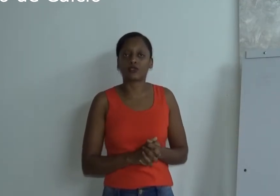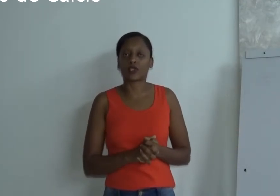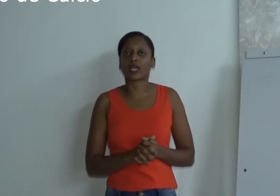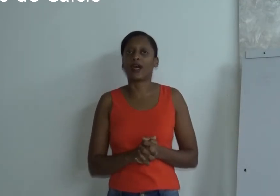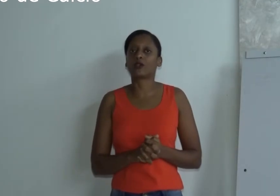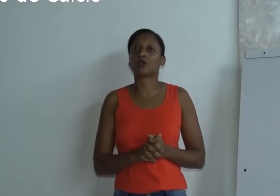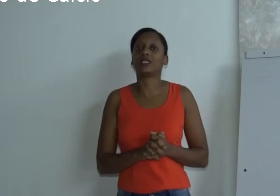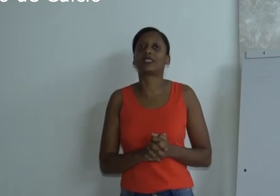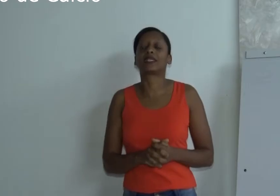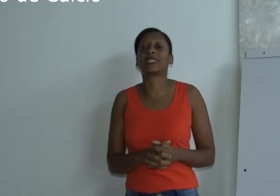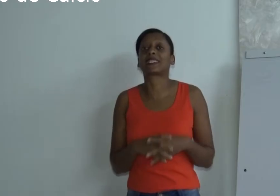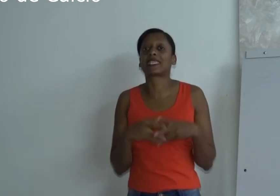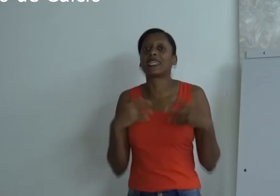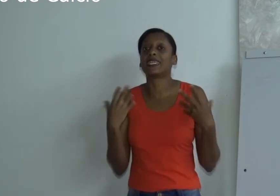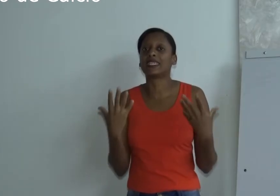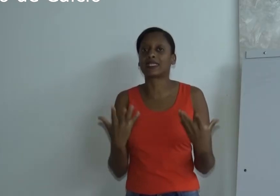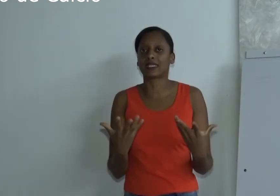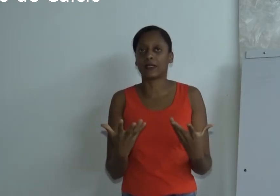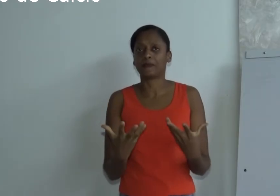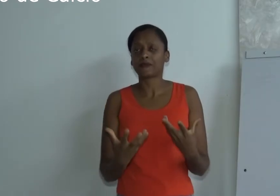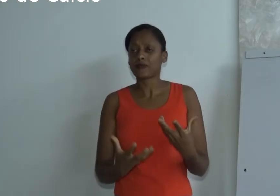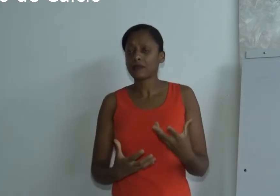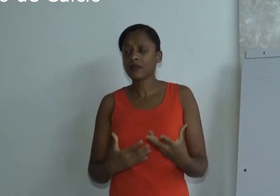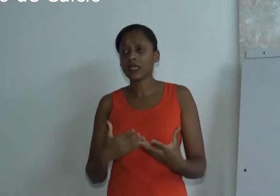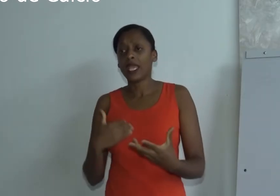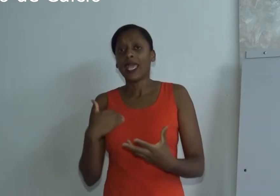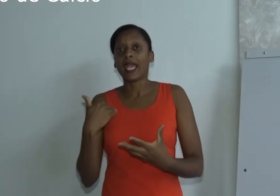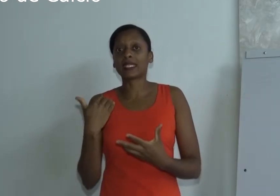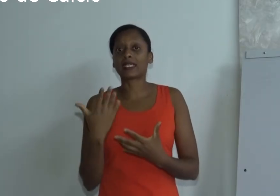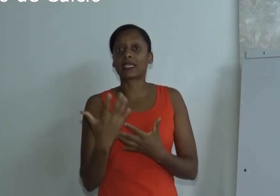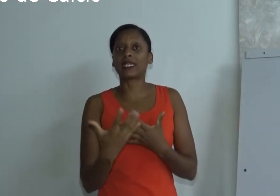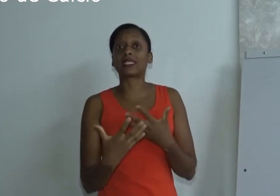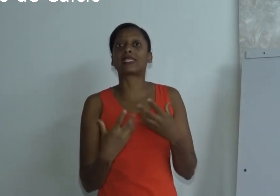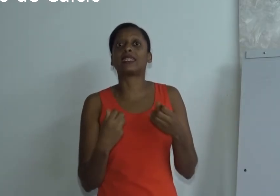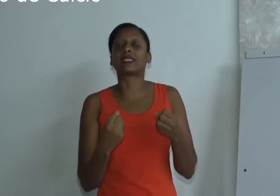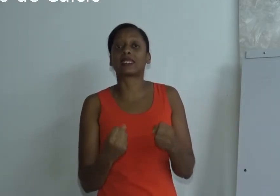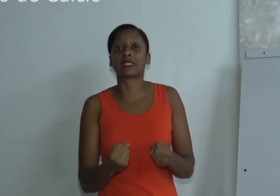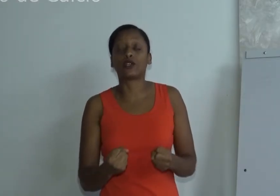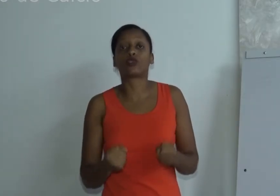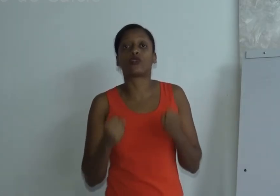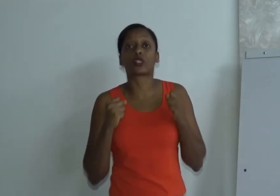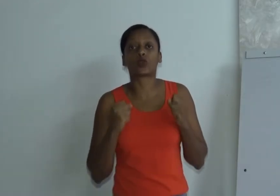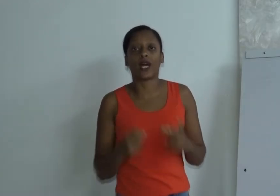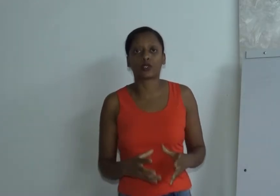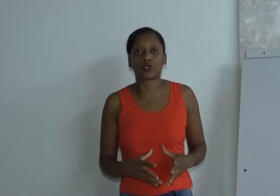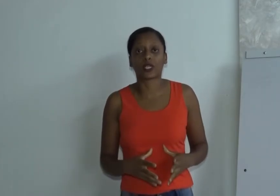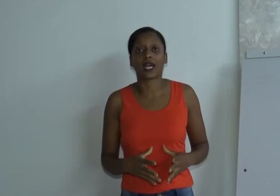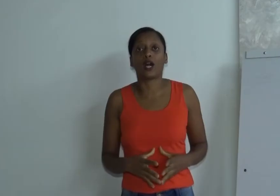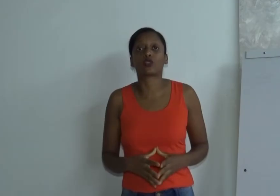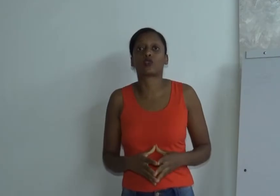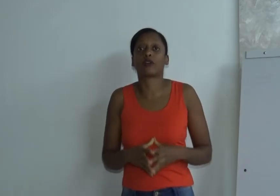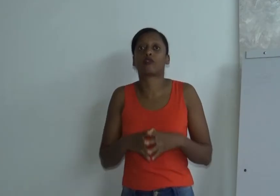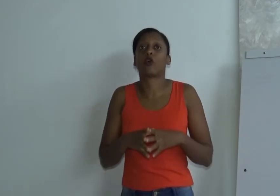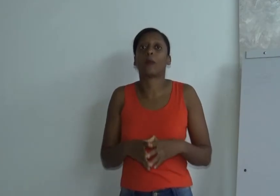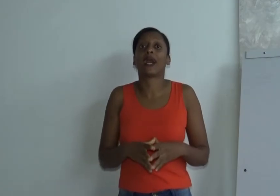de cálcio, ele se cristaliza. Essa cristalização do fosfato de cálcio vai